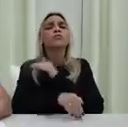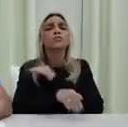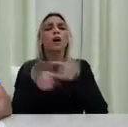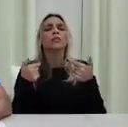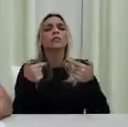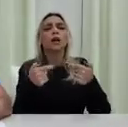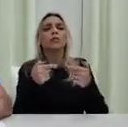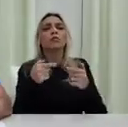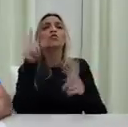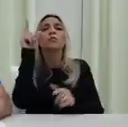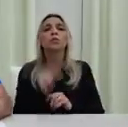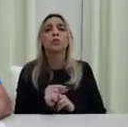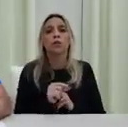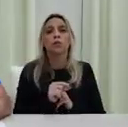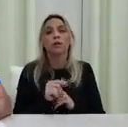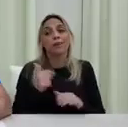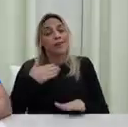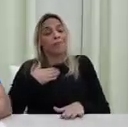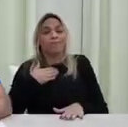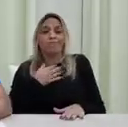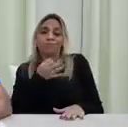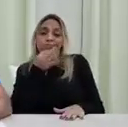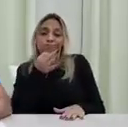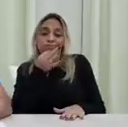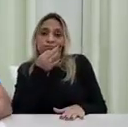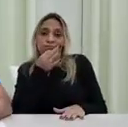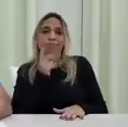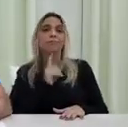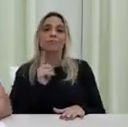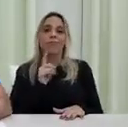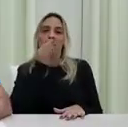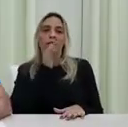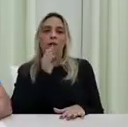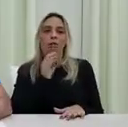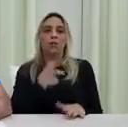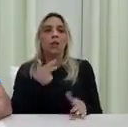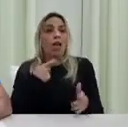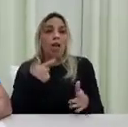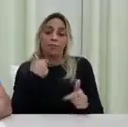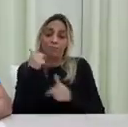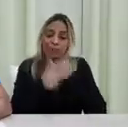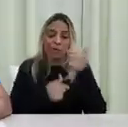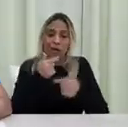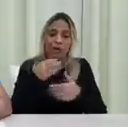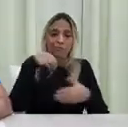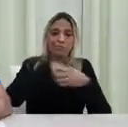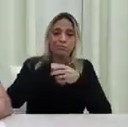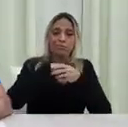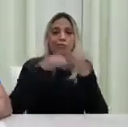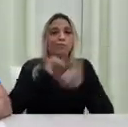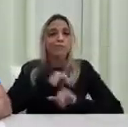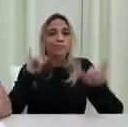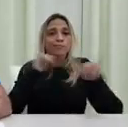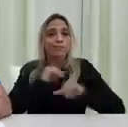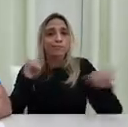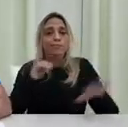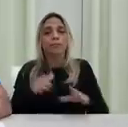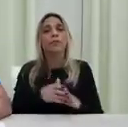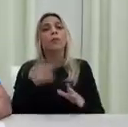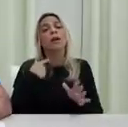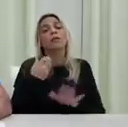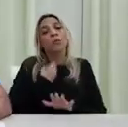vou falar aqui que pode me questionar. Eu não sou comentarista, eu não sou jornalista, né? Então os números falam por